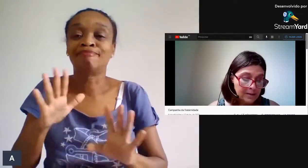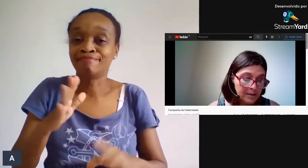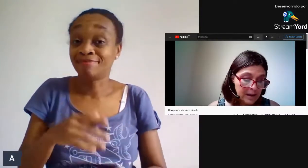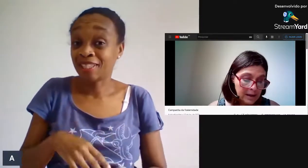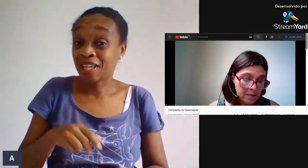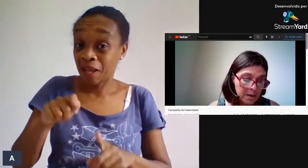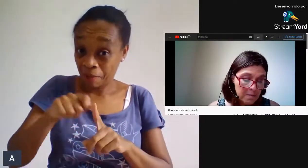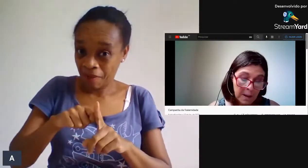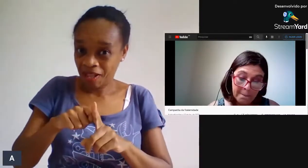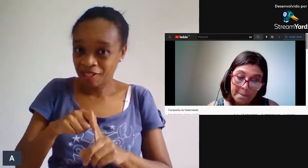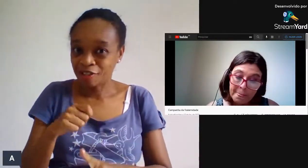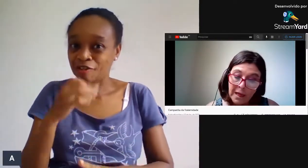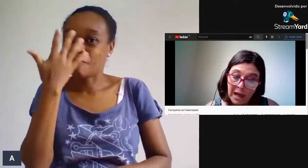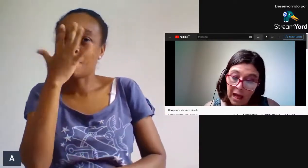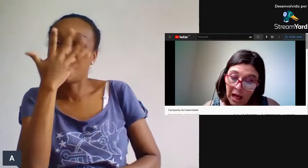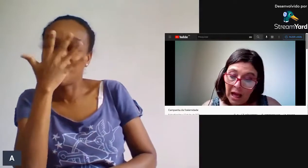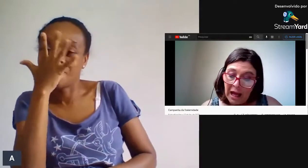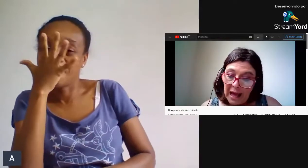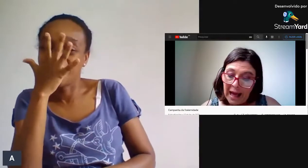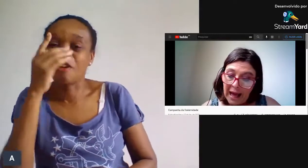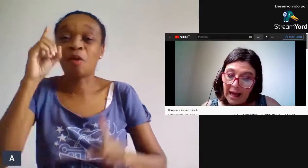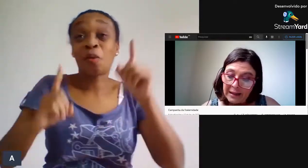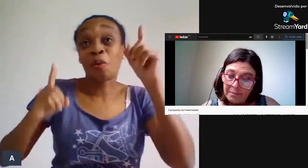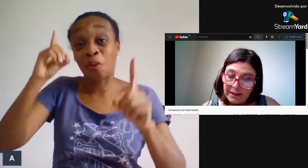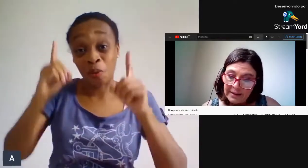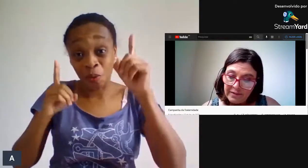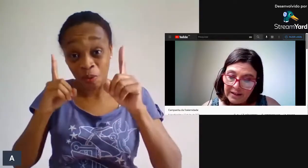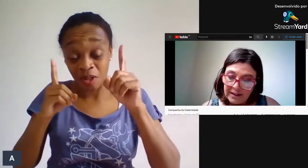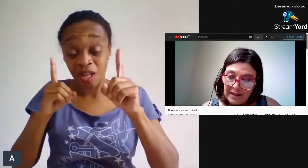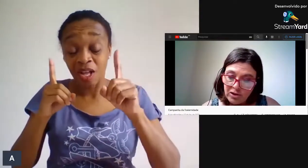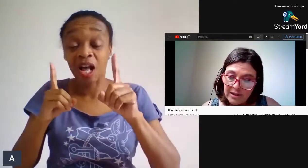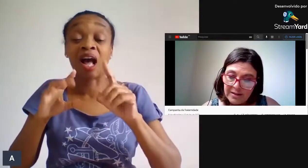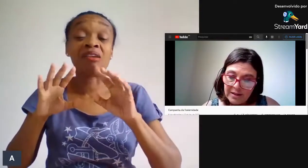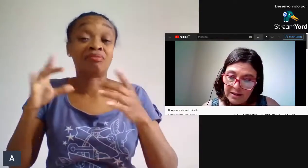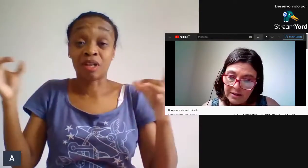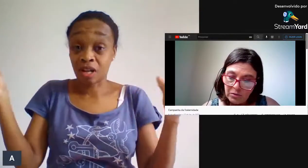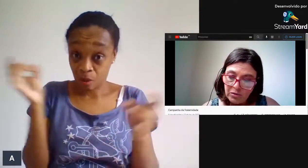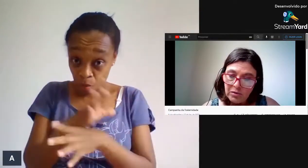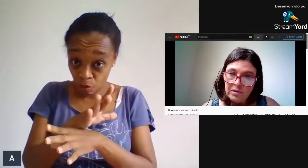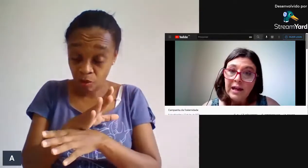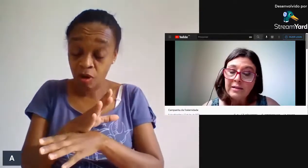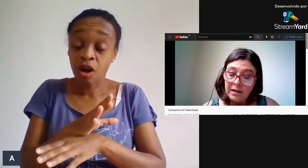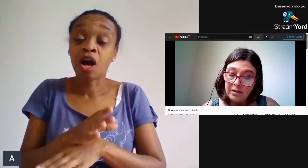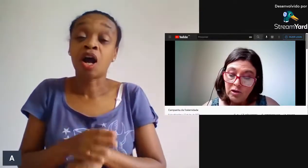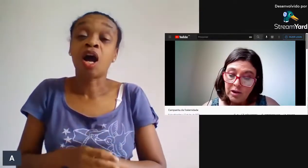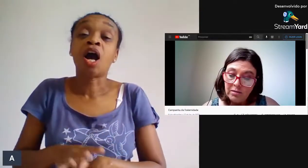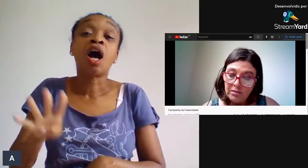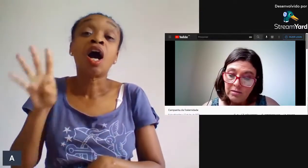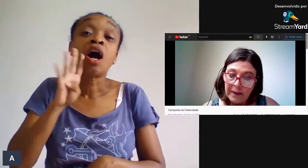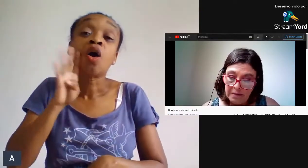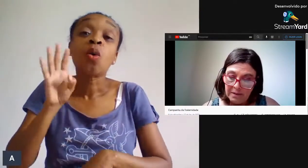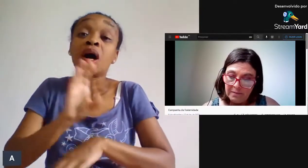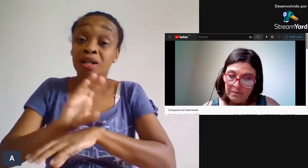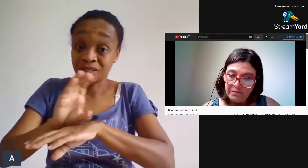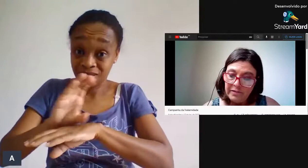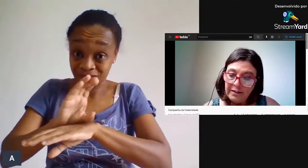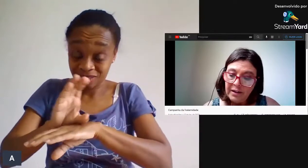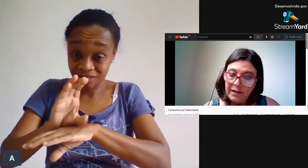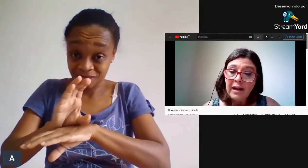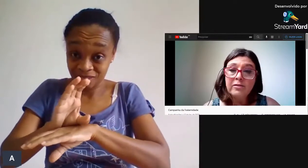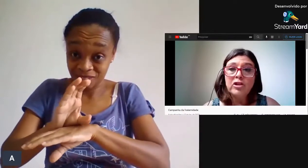né, pela CNBB. A campanha da fraternidade desse ano tem o seguinte